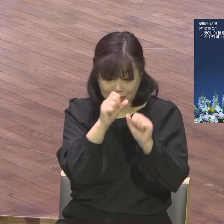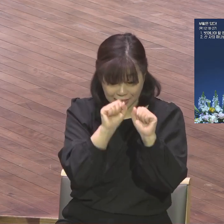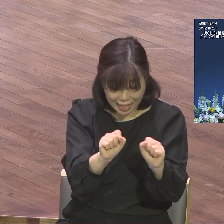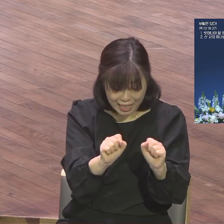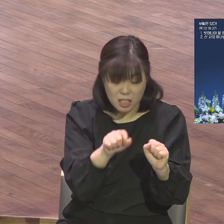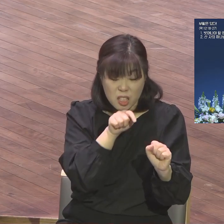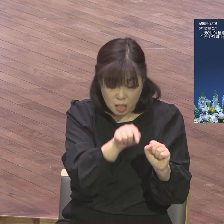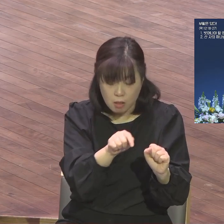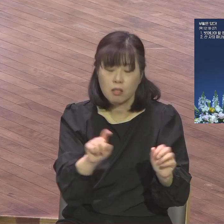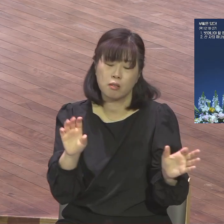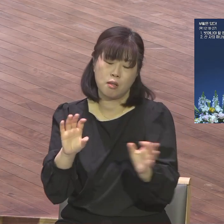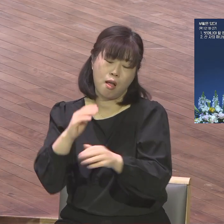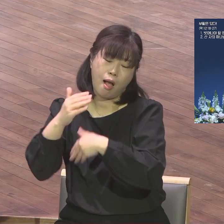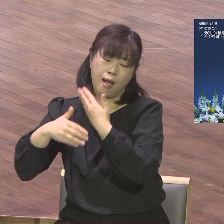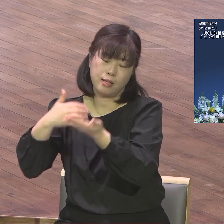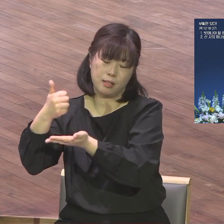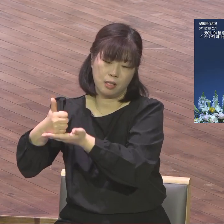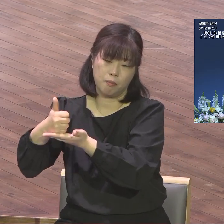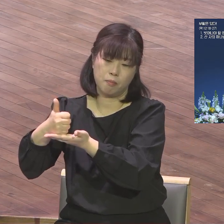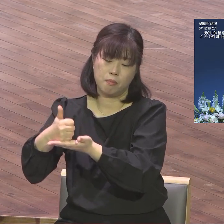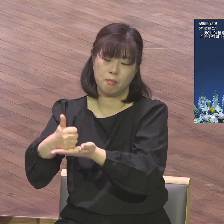사람의 하나님이다.